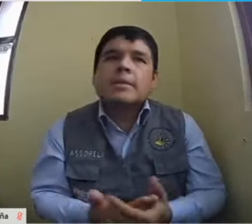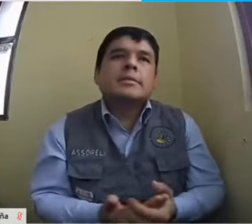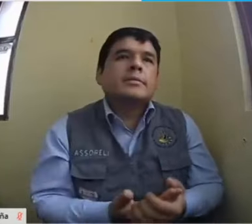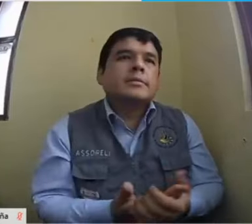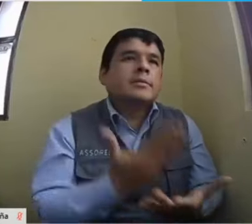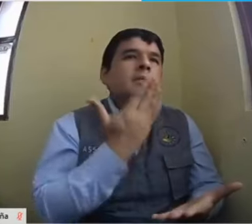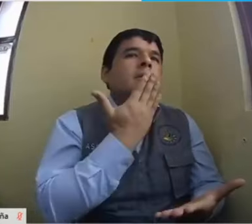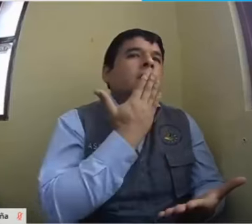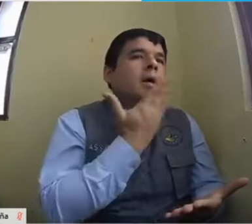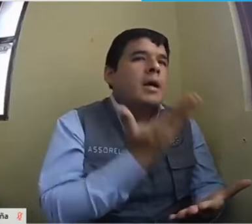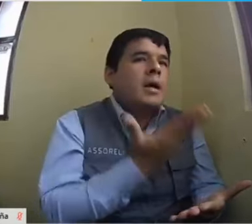gracias,